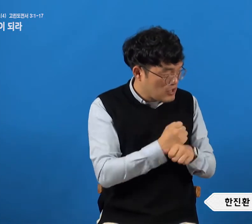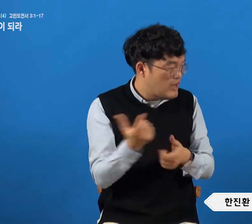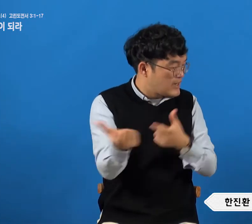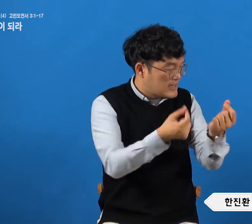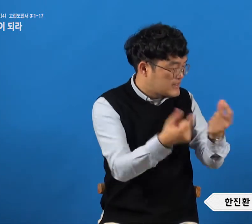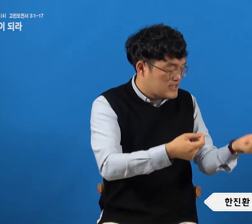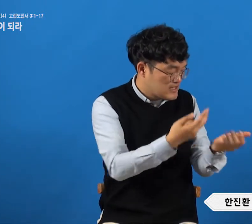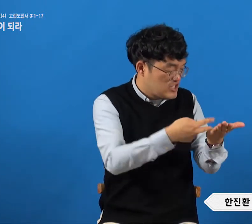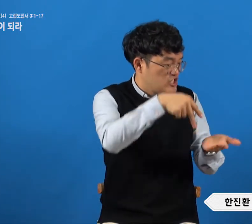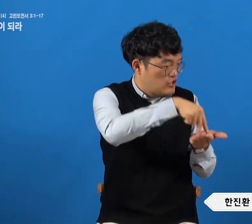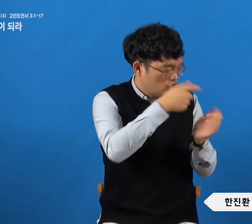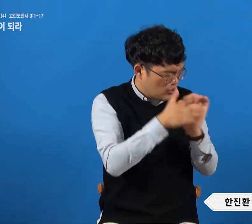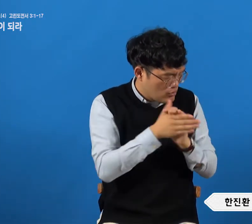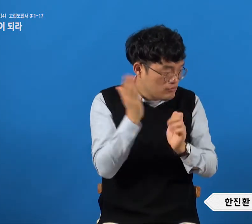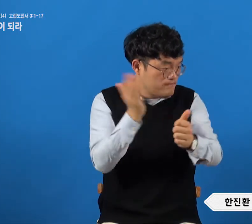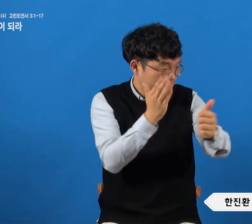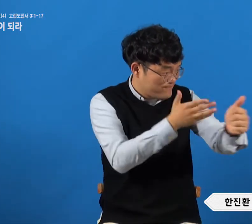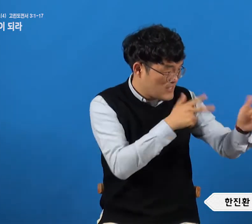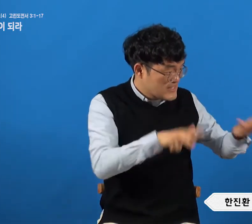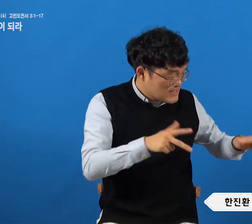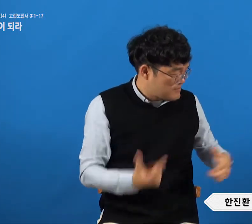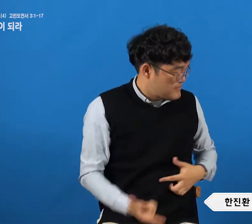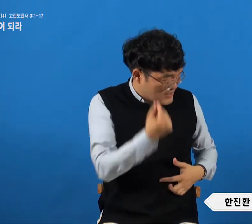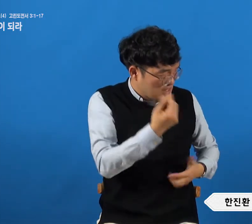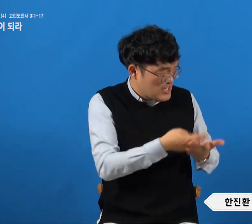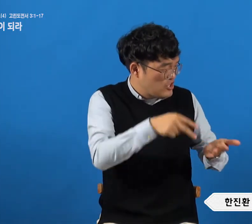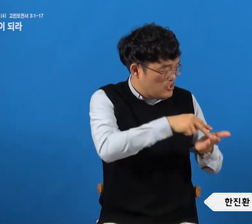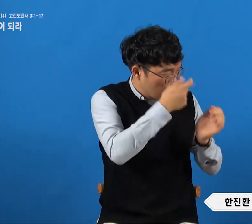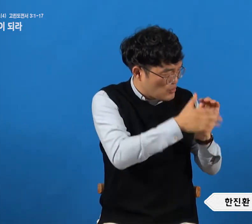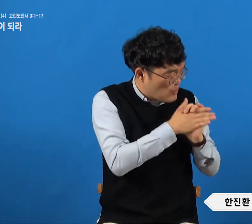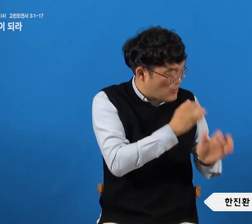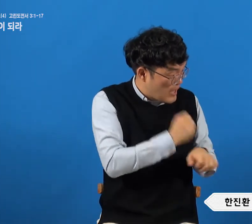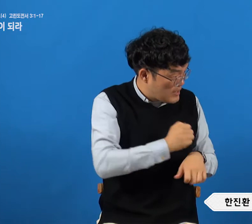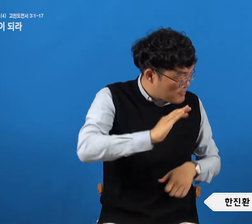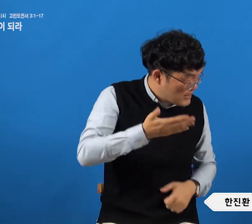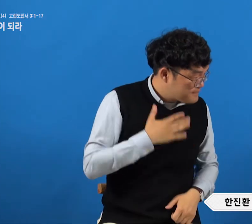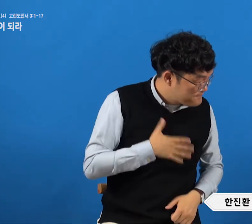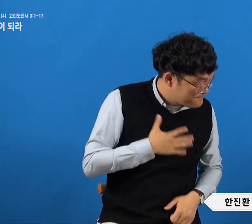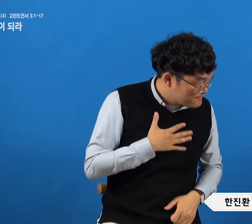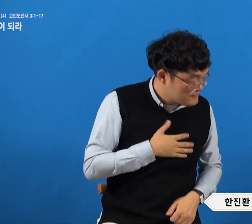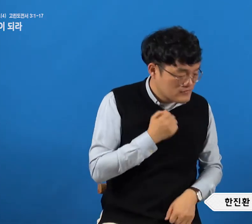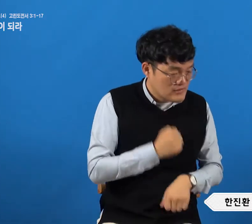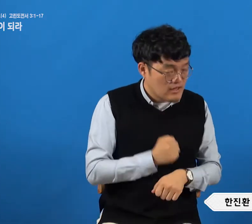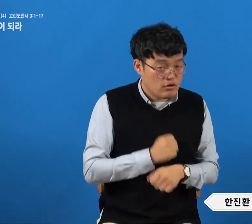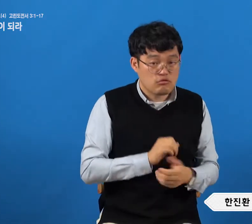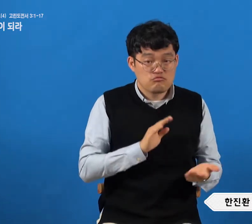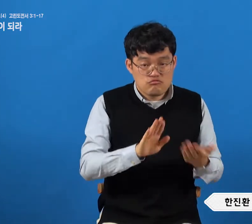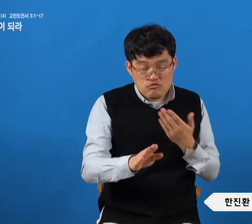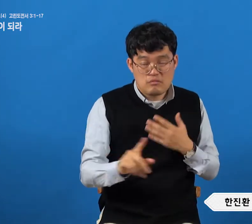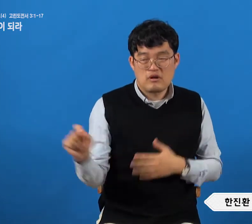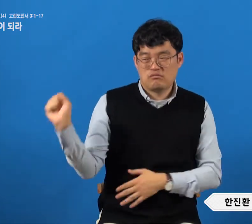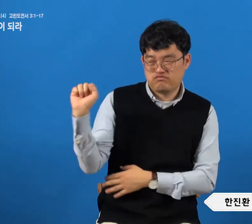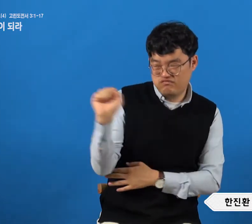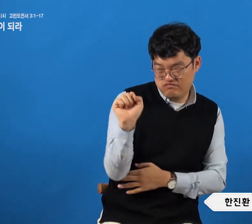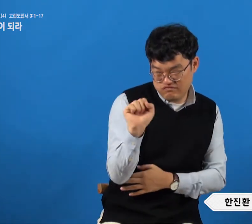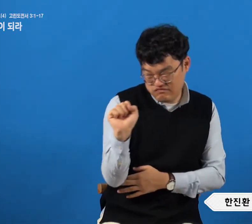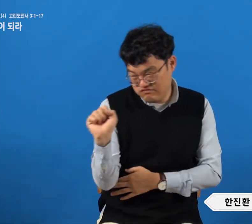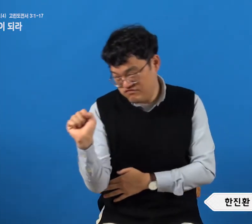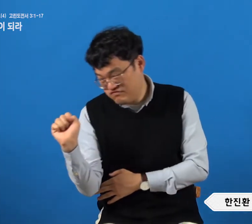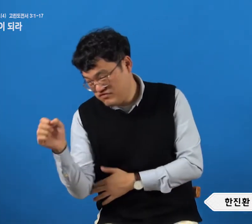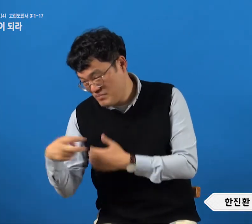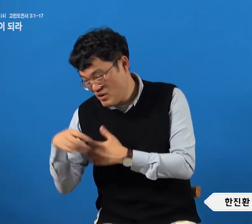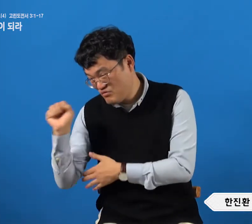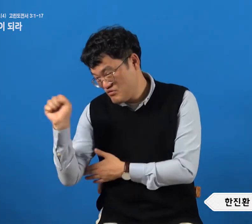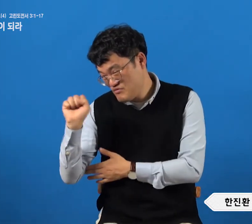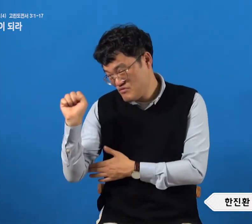식구들에게 전화해서 같이 기도해 주십시오. 지금 당장 하셔야 됩니다. 부탁을 하고는 목사님이